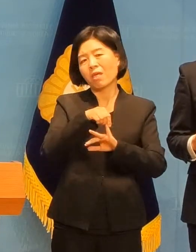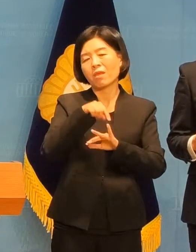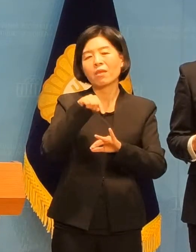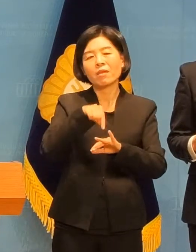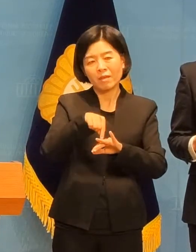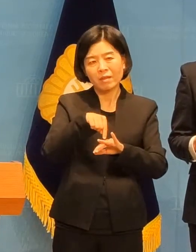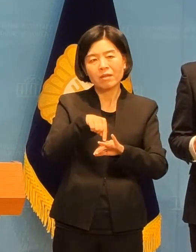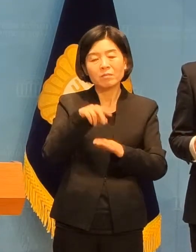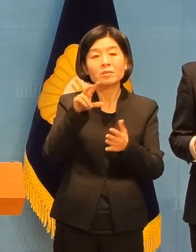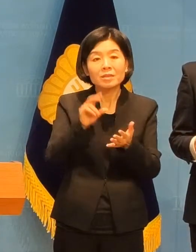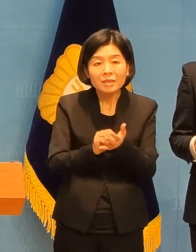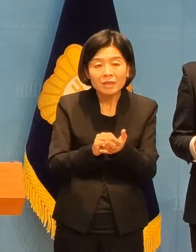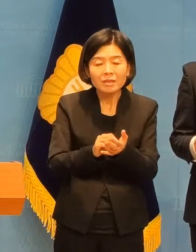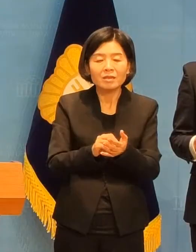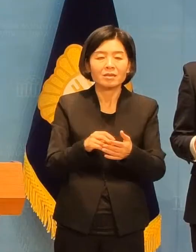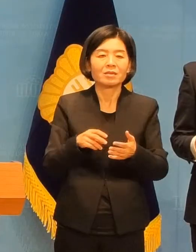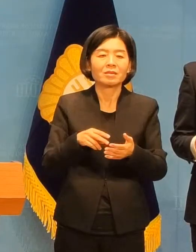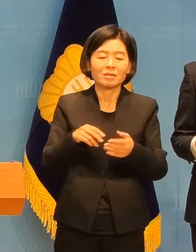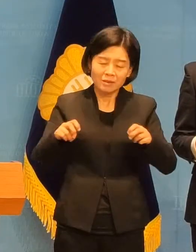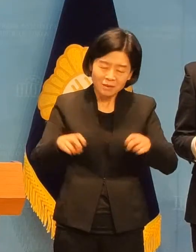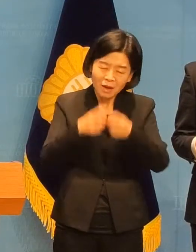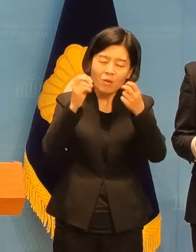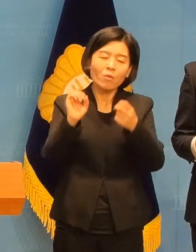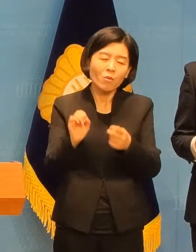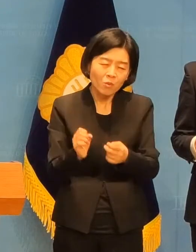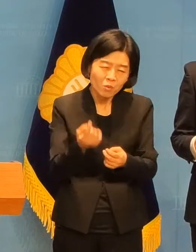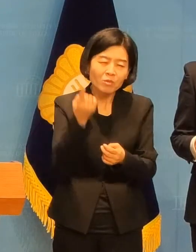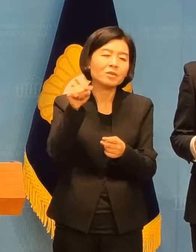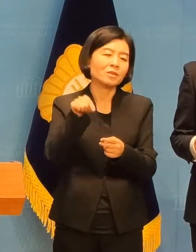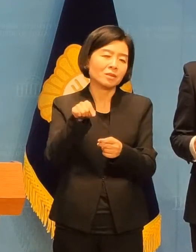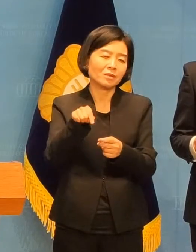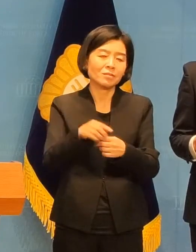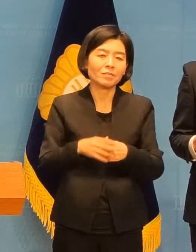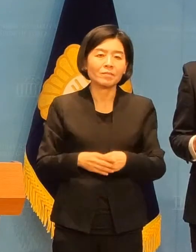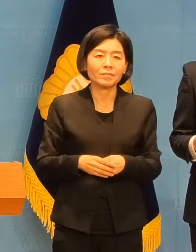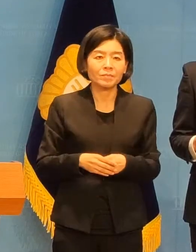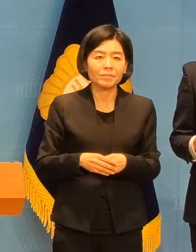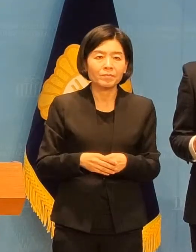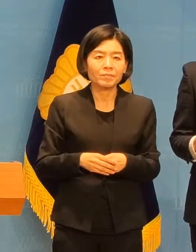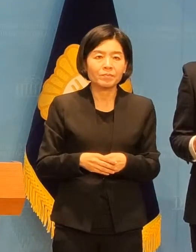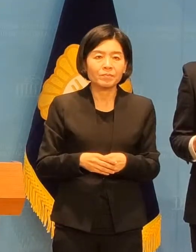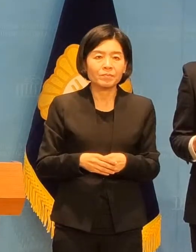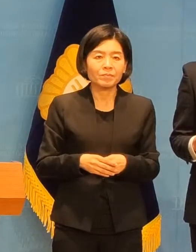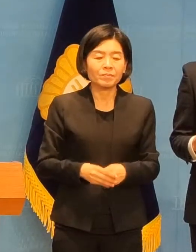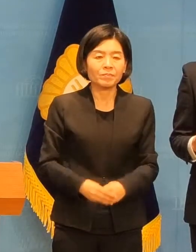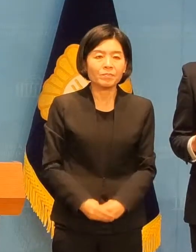현실이 사고의 근본 원인이 되어버린 것입니다.